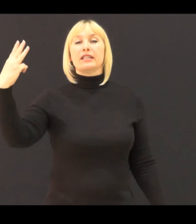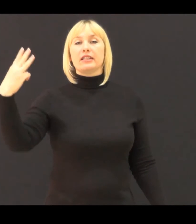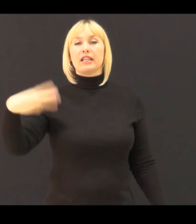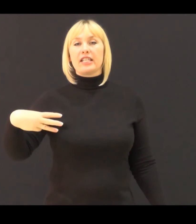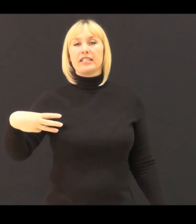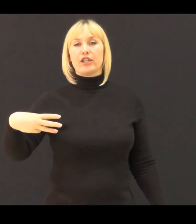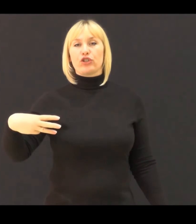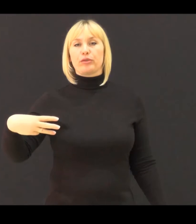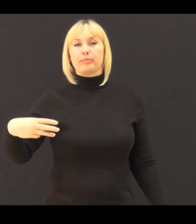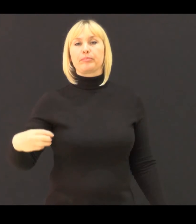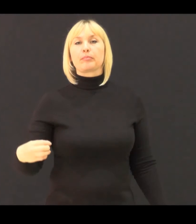Treizeci.